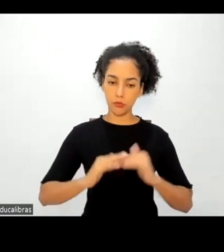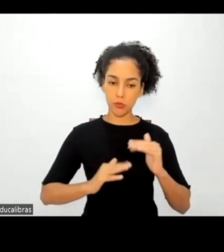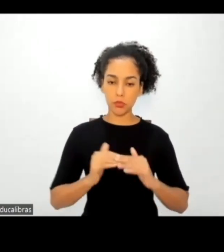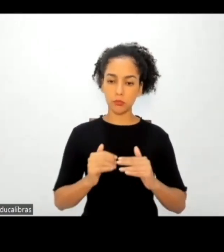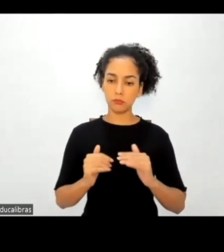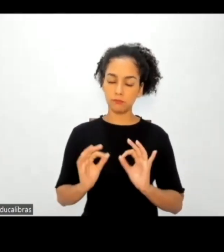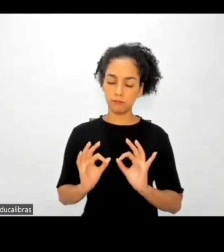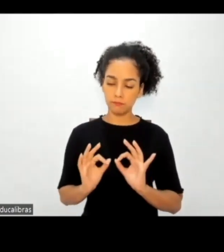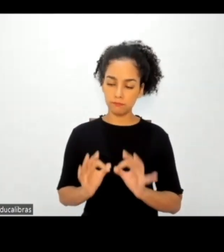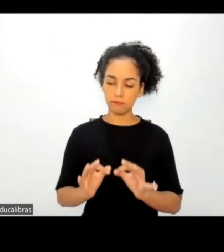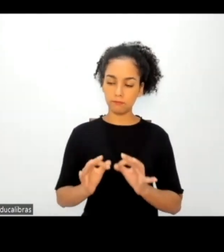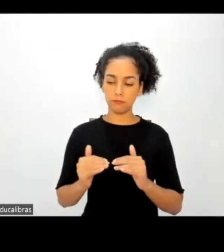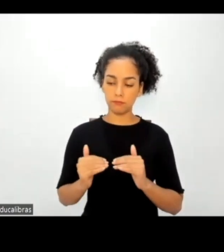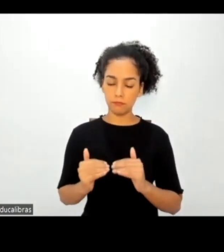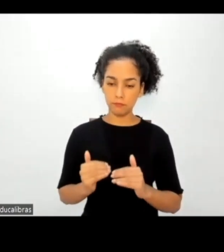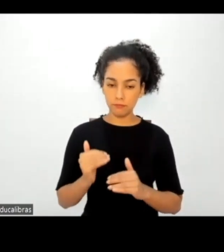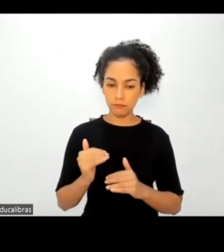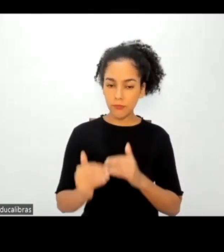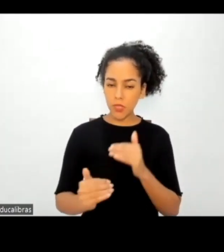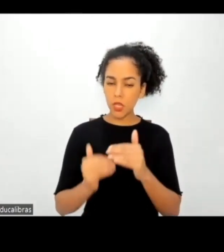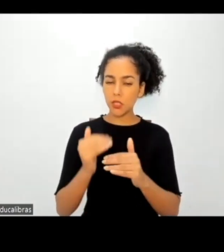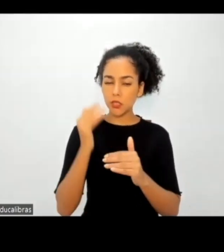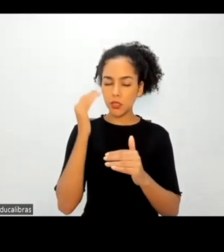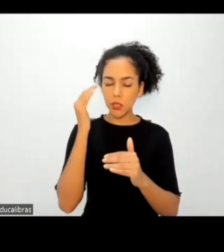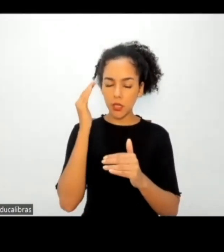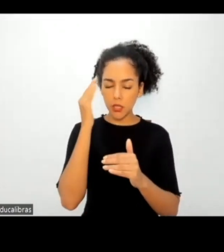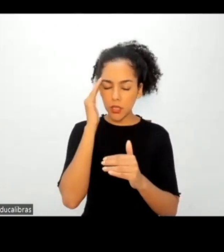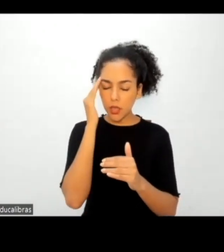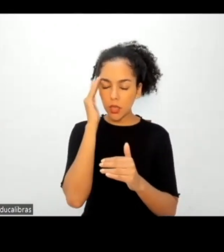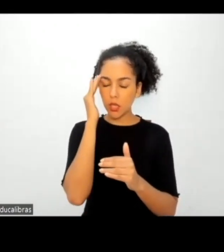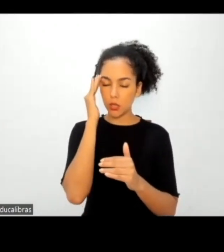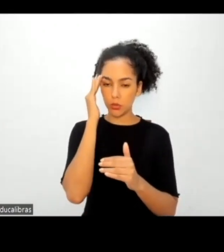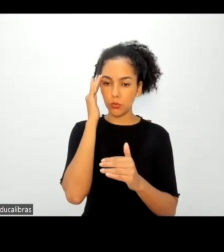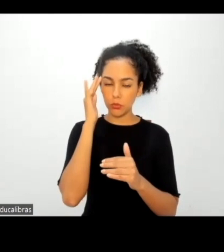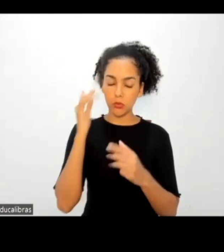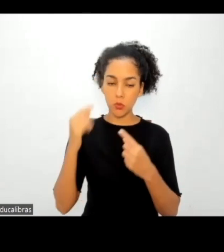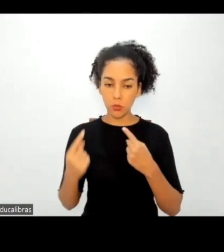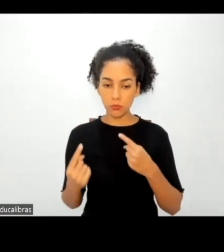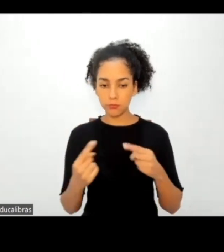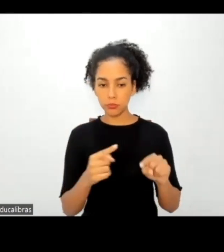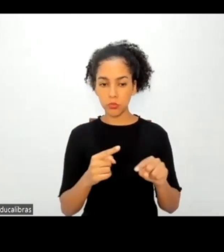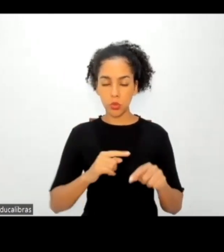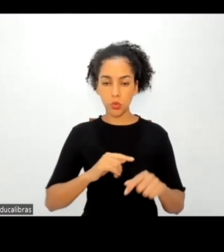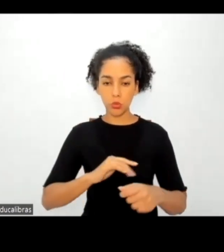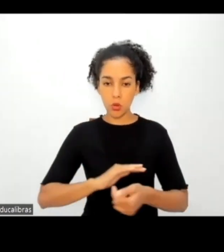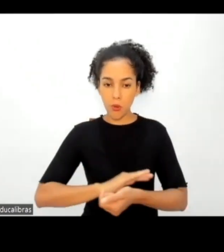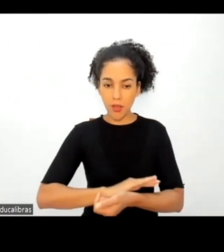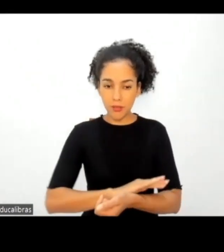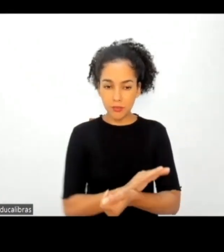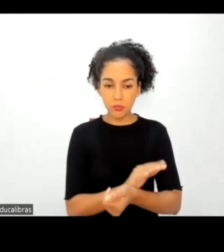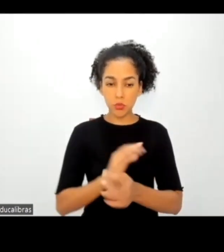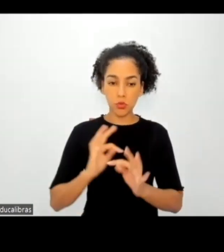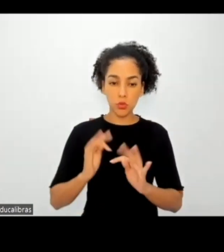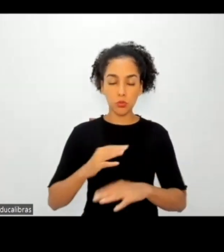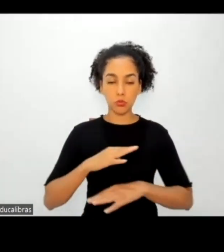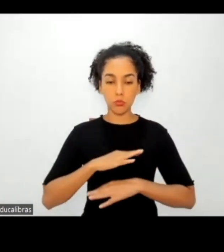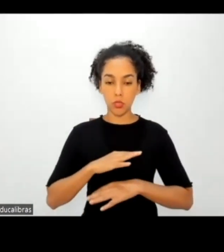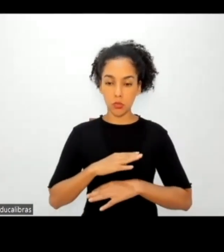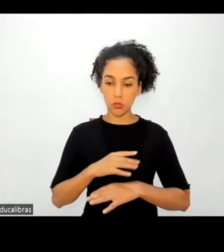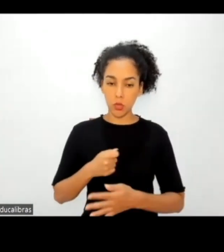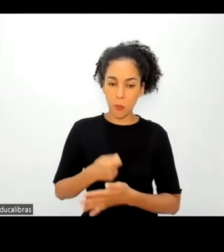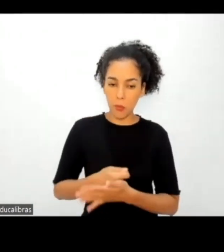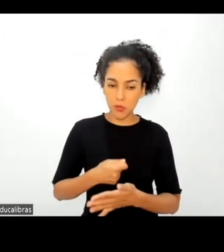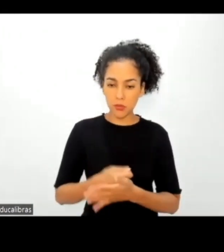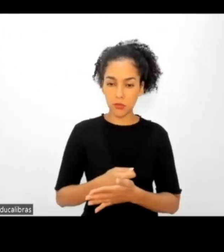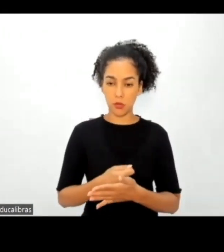né, muito importante, entendendo que enfrentar, né, o racismo, todas as formas de opressão, um imperativo